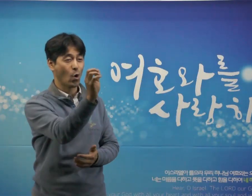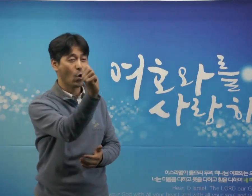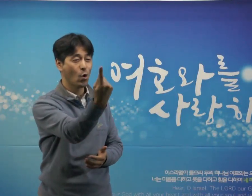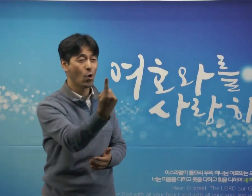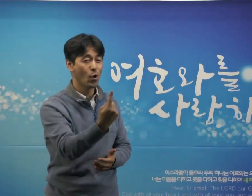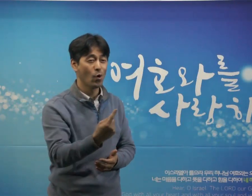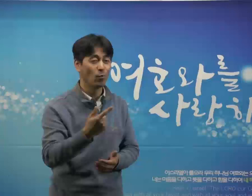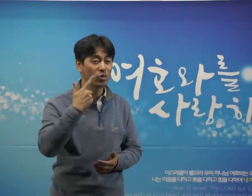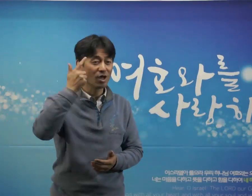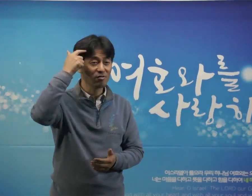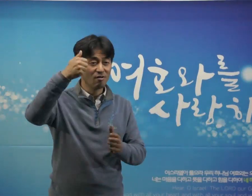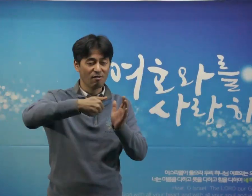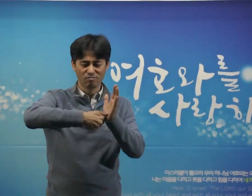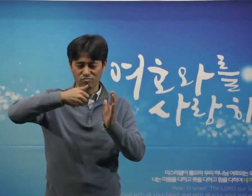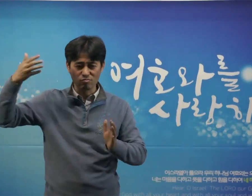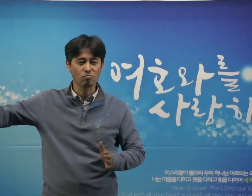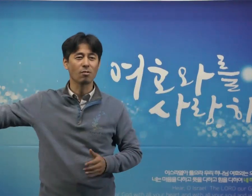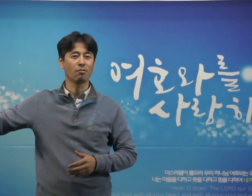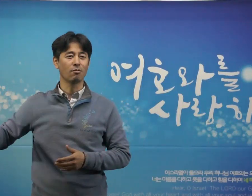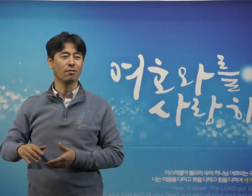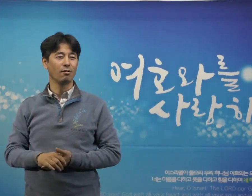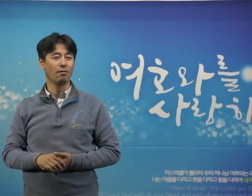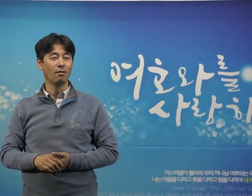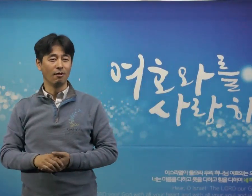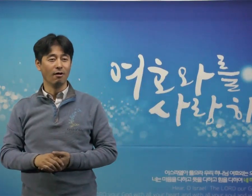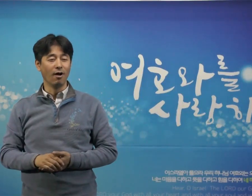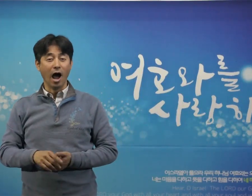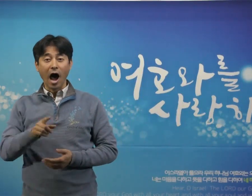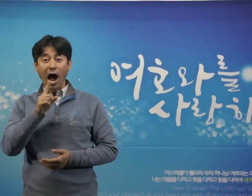김도원 목사님 아주 유명한 목사님이신데,